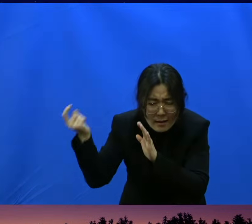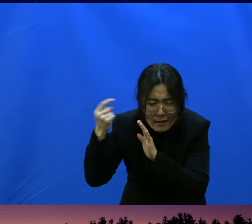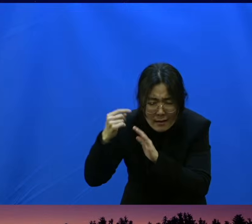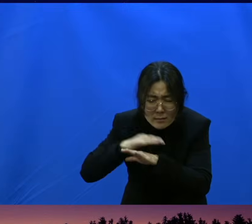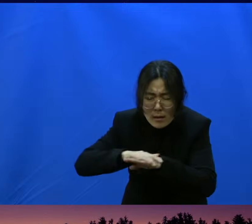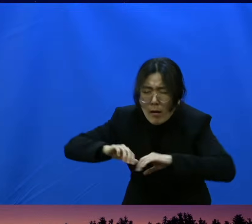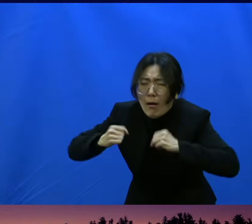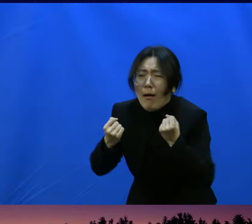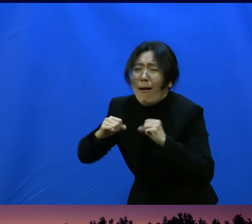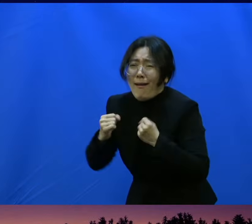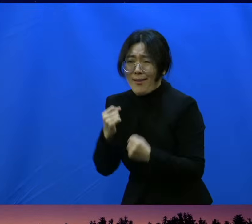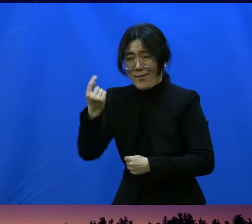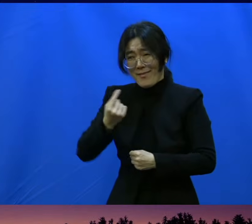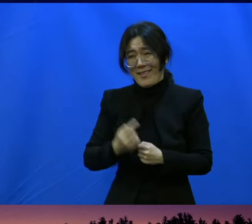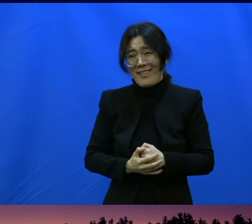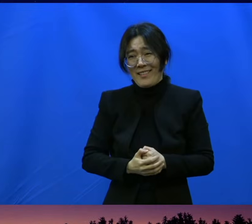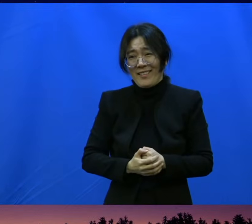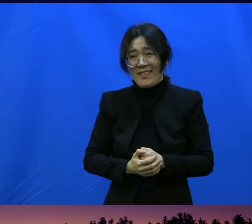거죠. 다듬어 주시는 거예요.